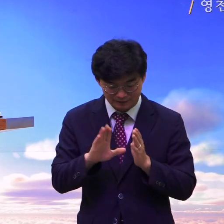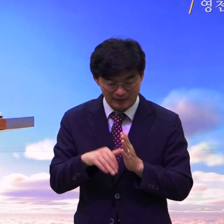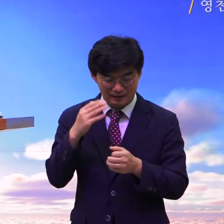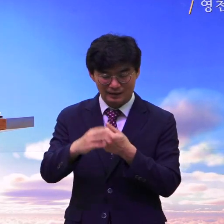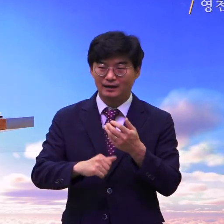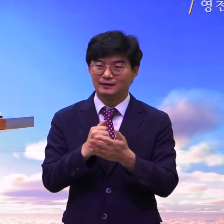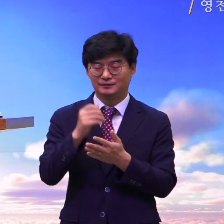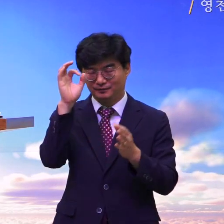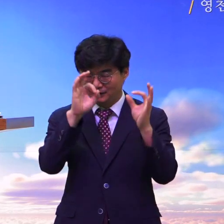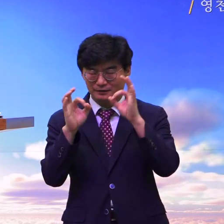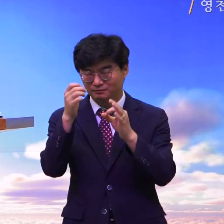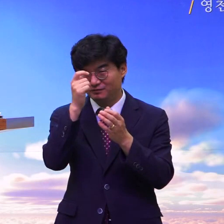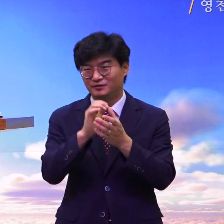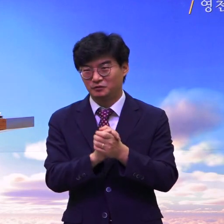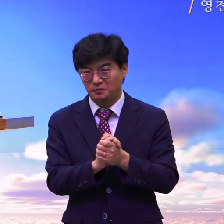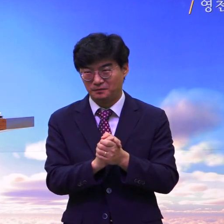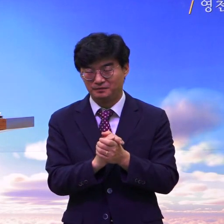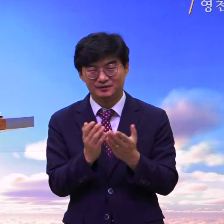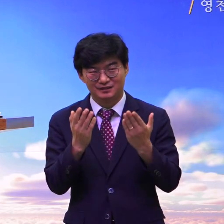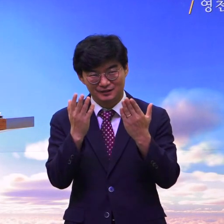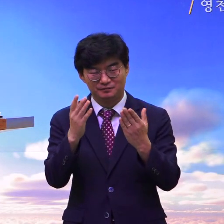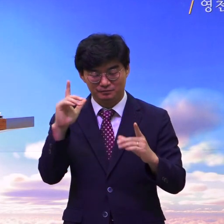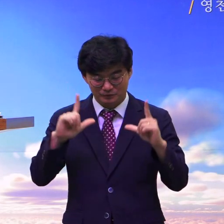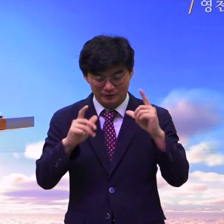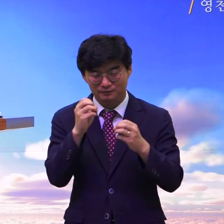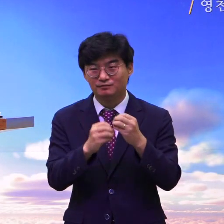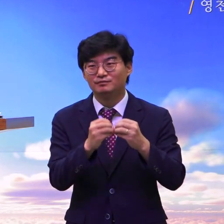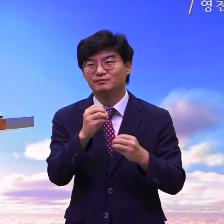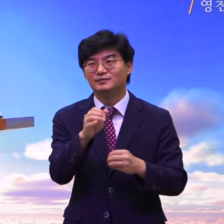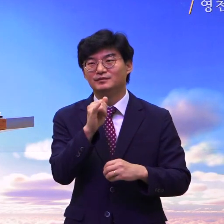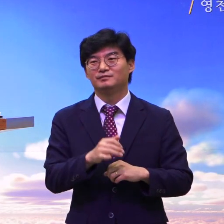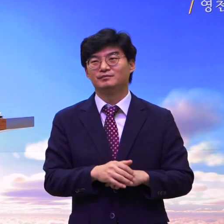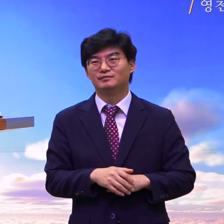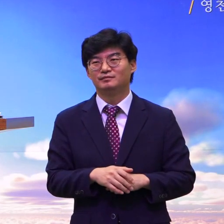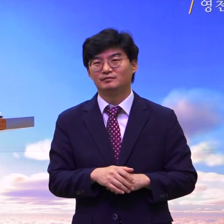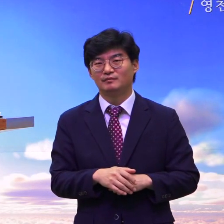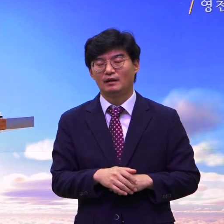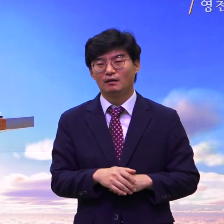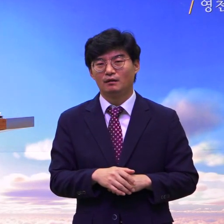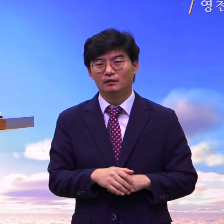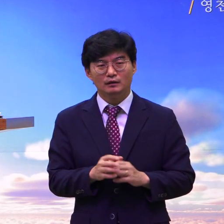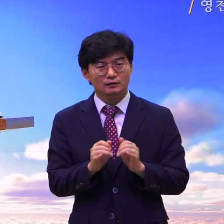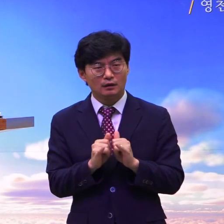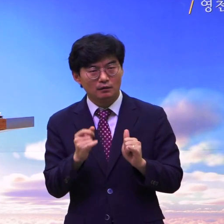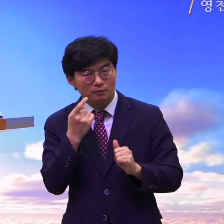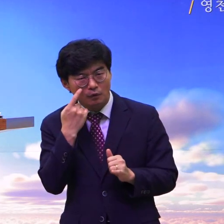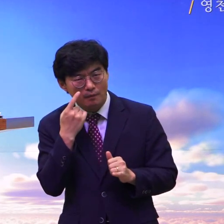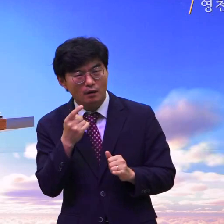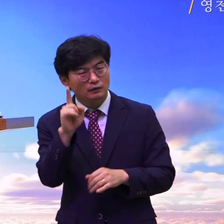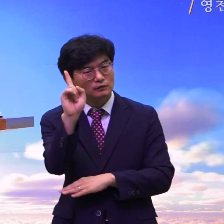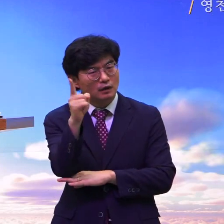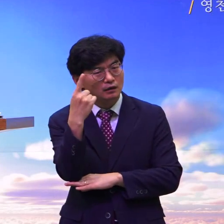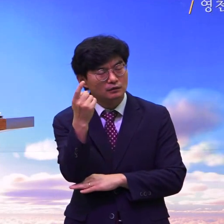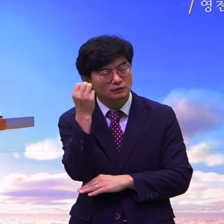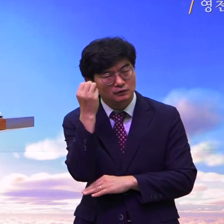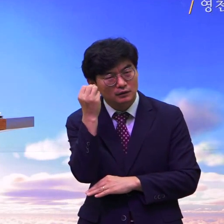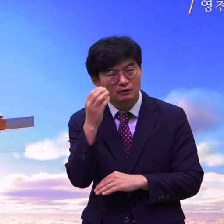찾아야 되는 건 아닐까? 좀 너무하는 거 아니야? 비정상이 아닐까? 맹신하고 있는 건 아니야?